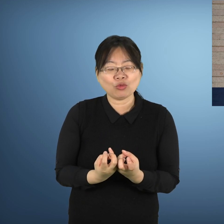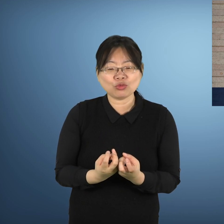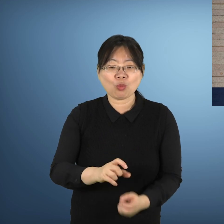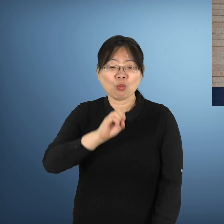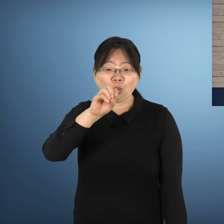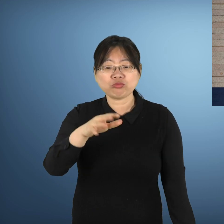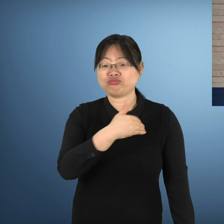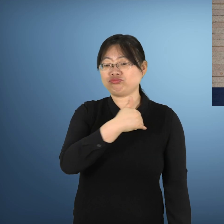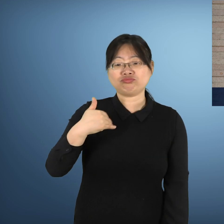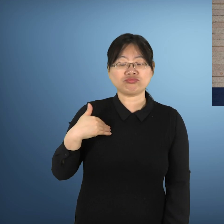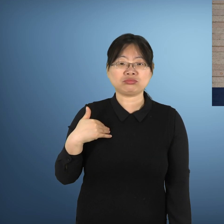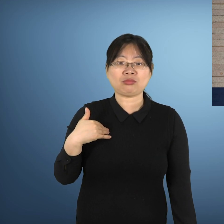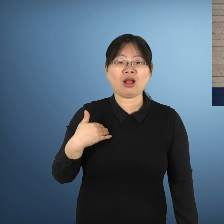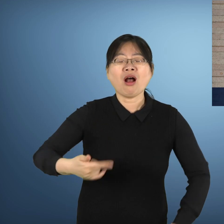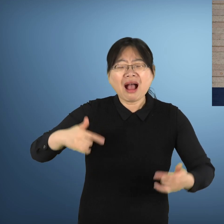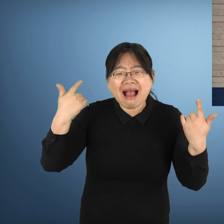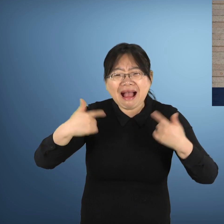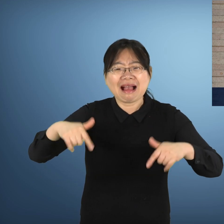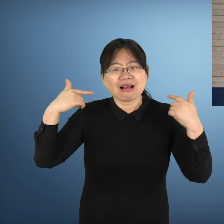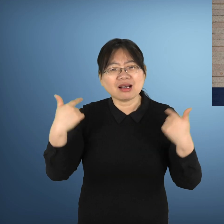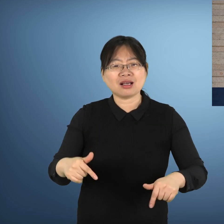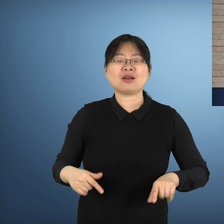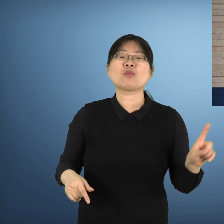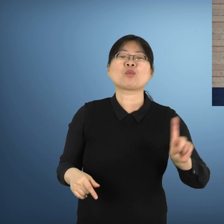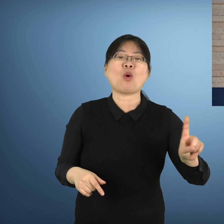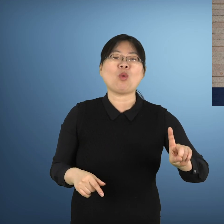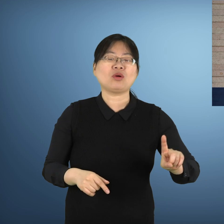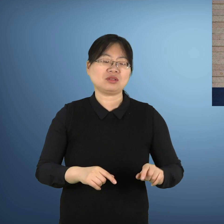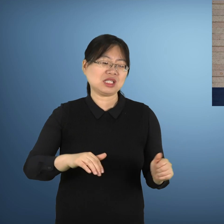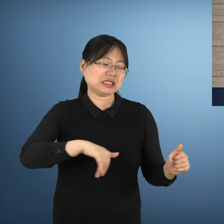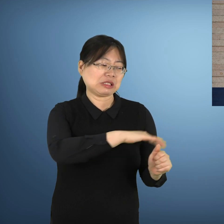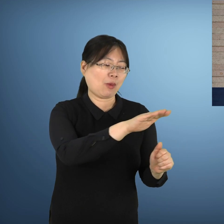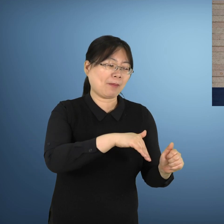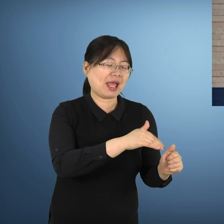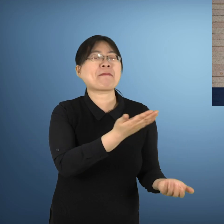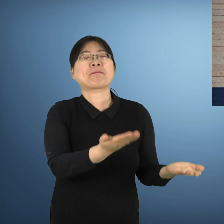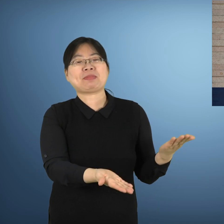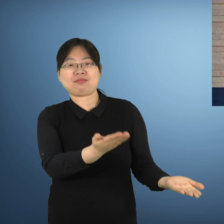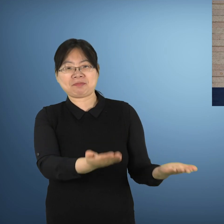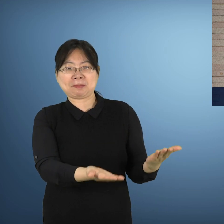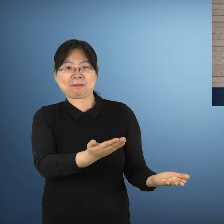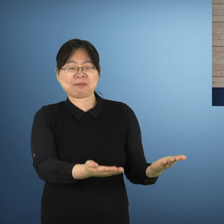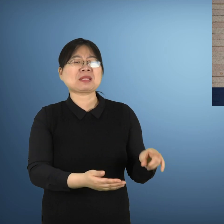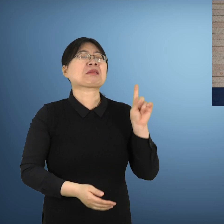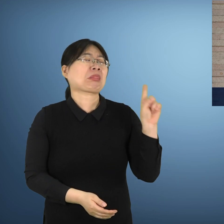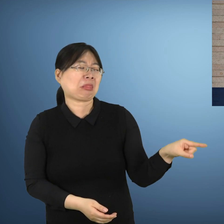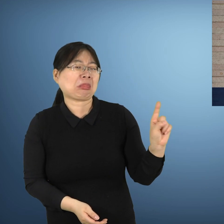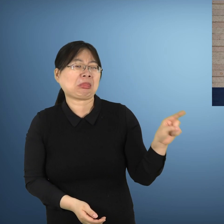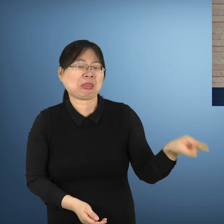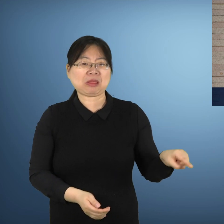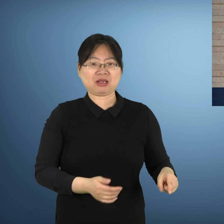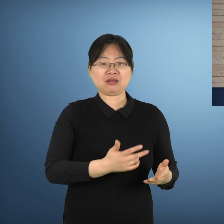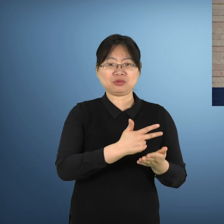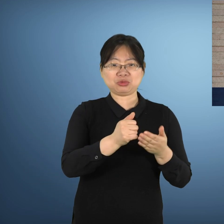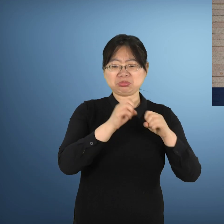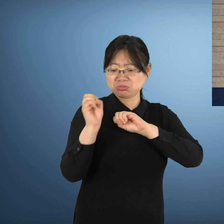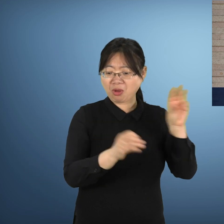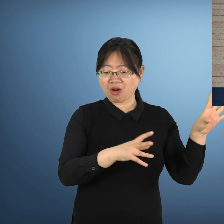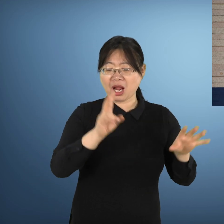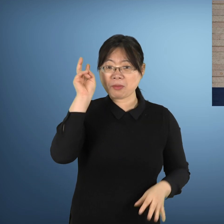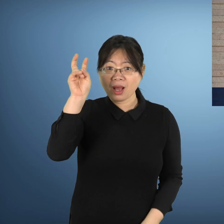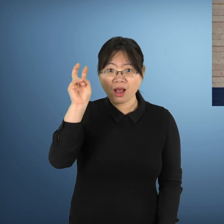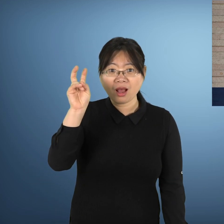텐데 항상 옆에 거를 끌어다 당겨서 얘네들은 줄을